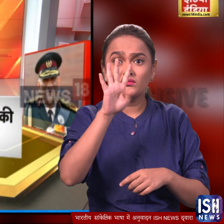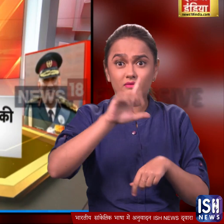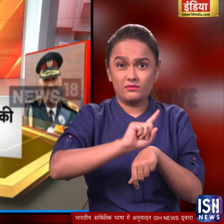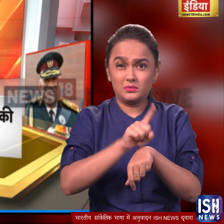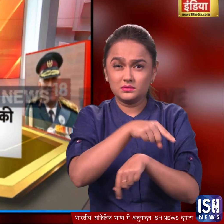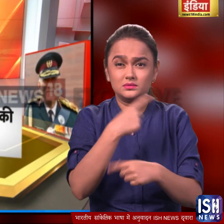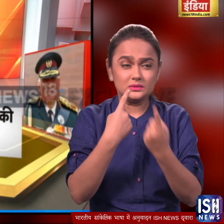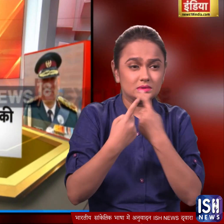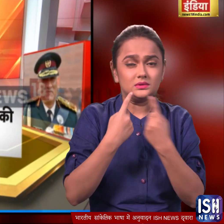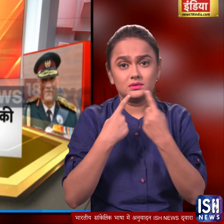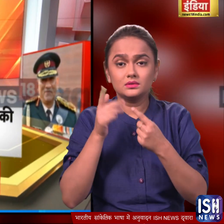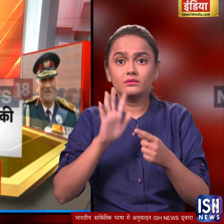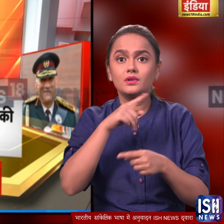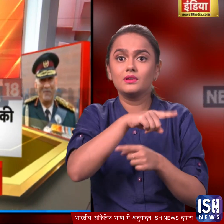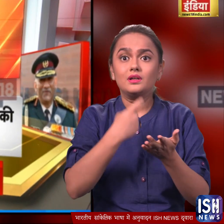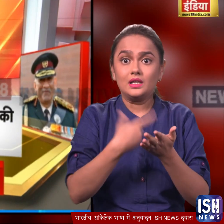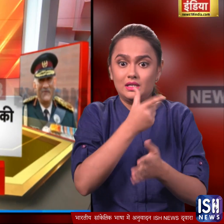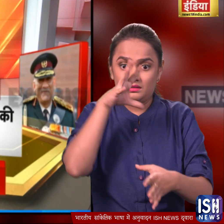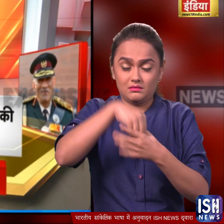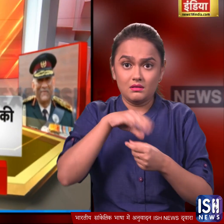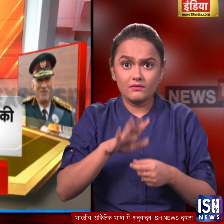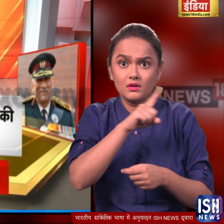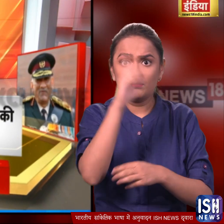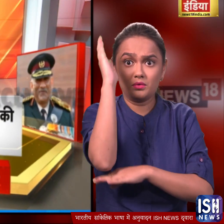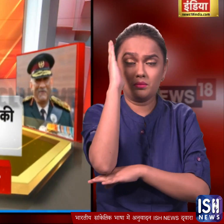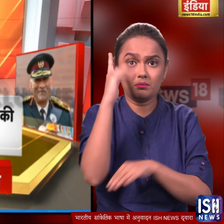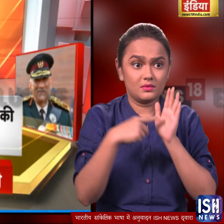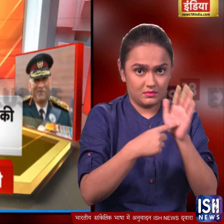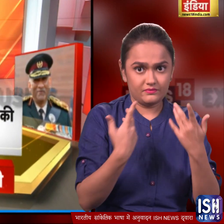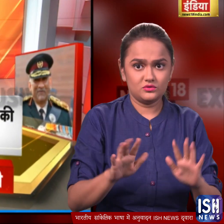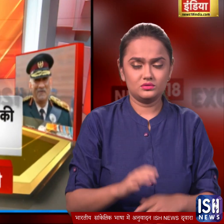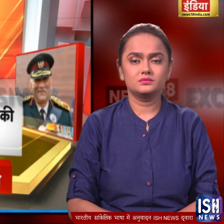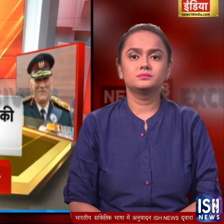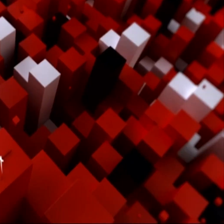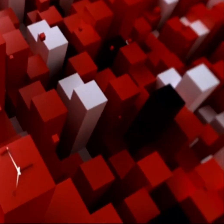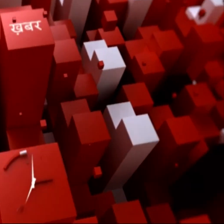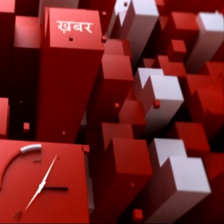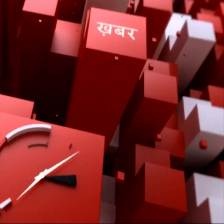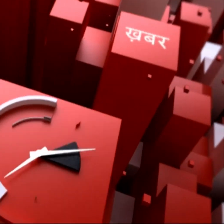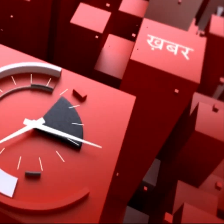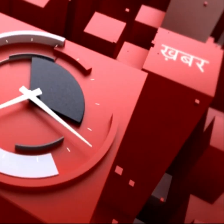45 मिनट चली इस मुलाकात में रक्षा मंत्री को जांच में सामने आई बातों पर एक प्रेजेंटेशन भी दी गई।